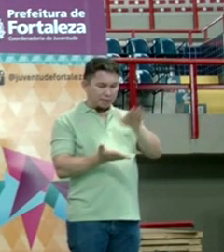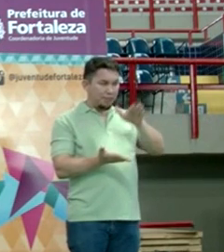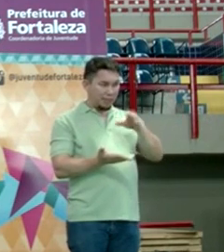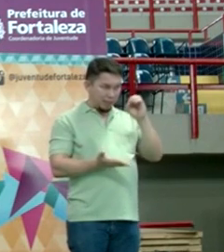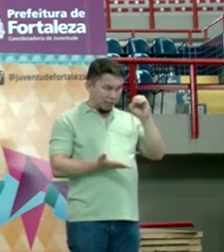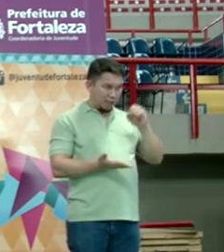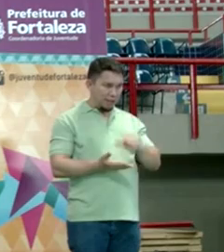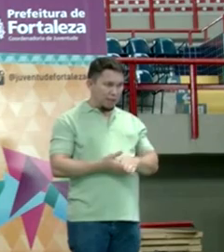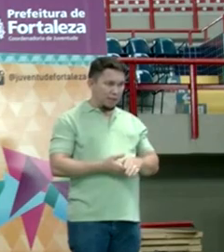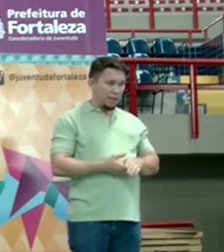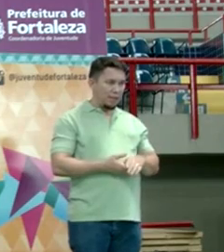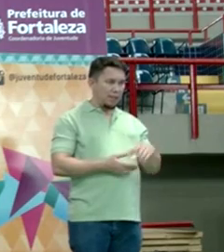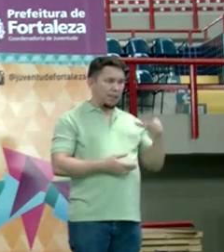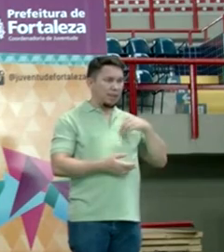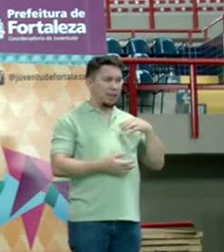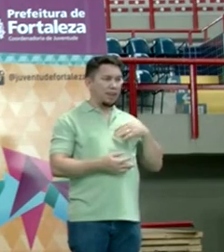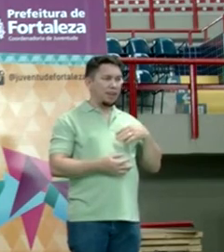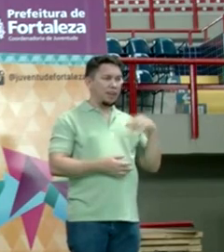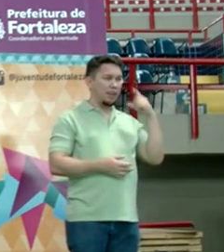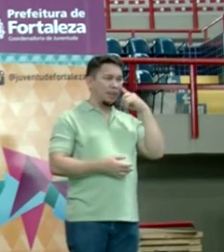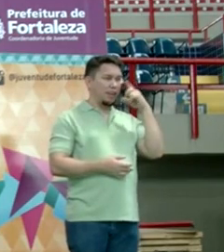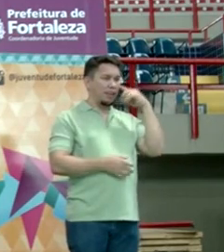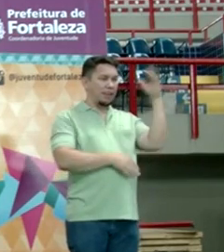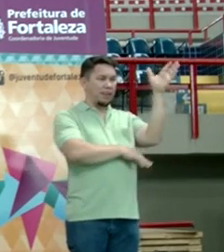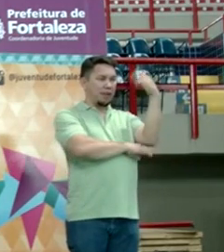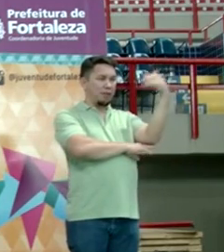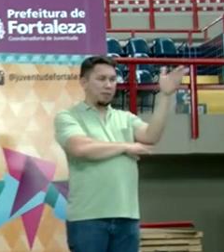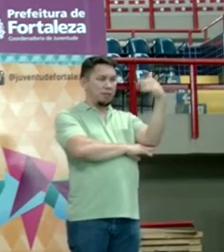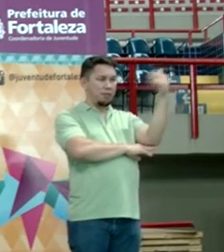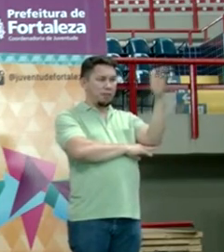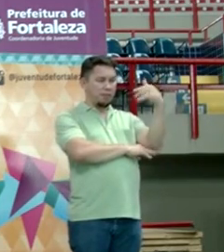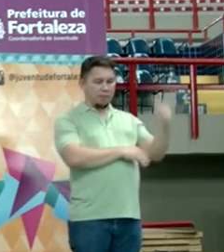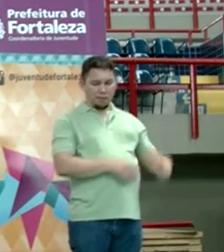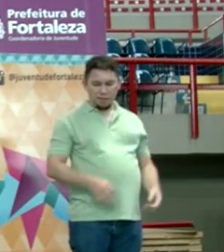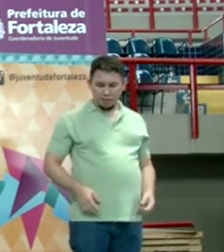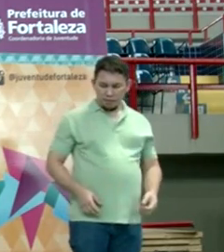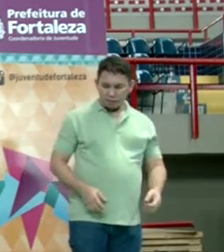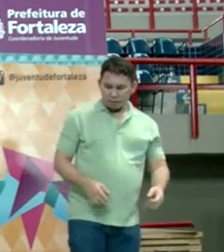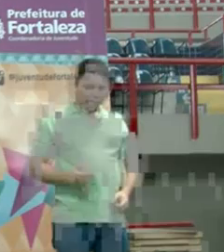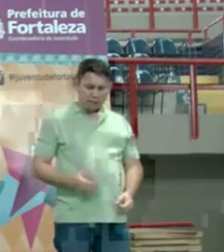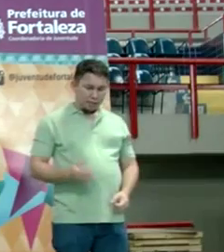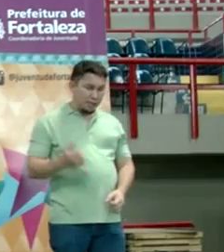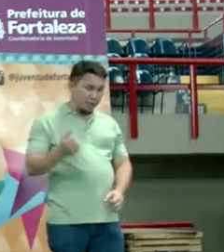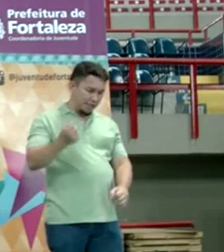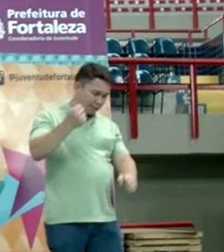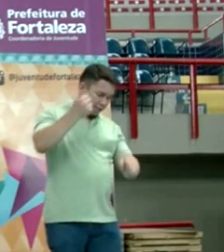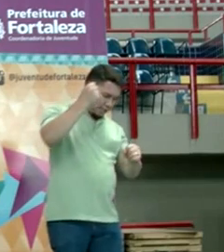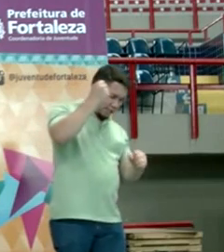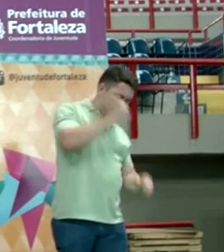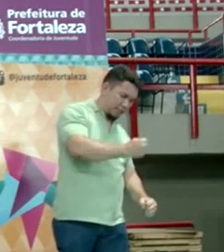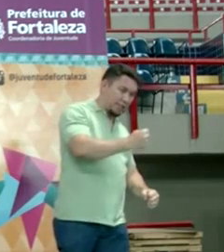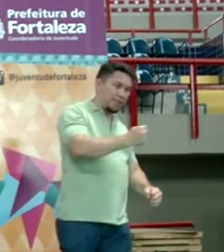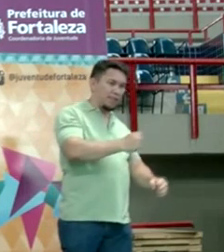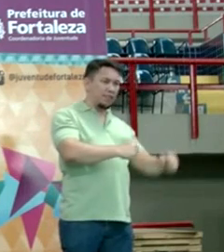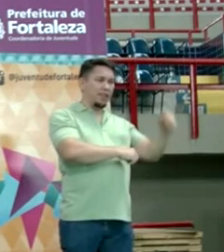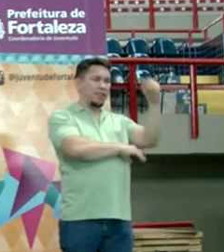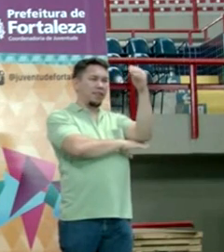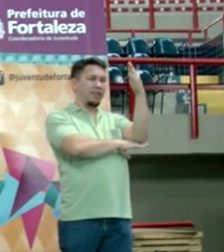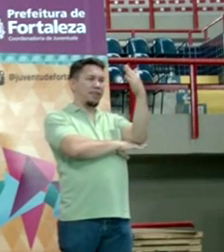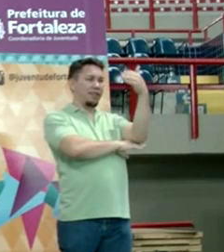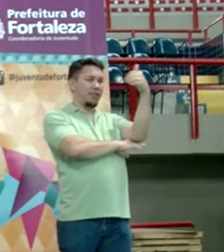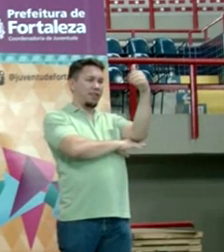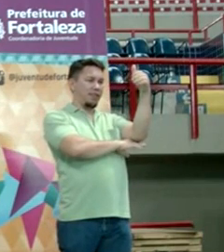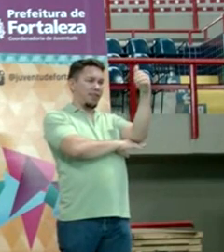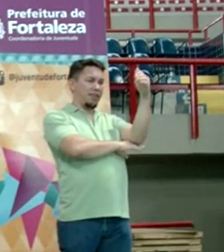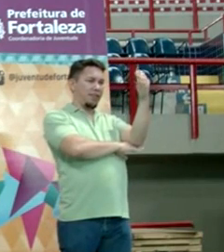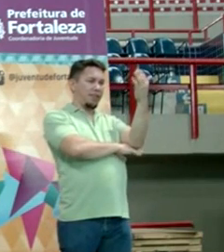2, a bandeira é de pano, meu filho, não é de pau não. Quando você fincou a bandeira, ela fez uma pequena ondulação e ali ficou, ela não